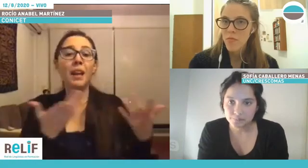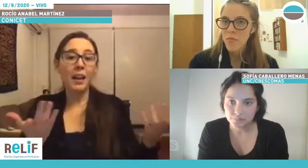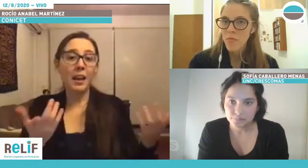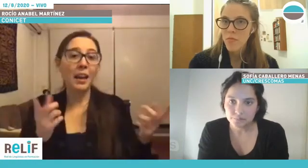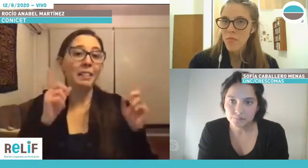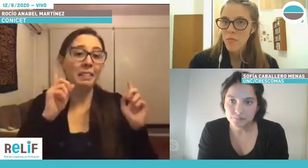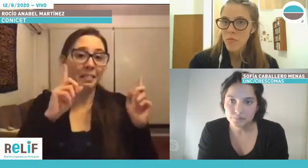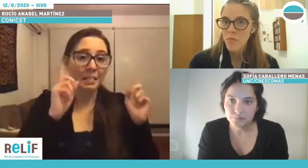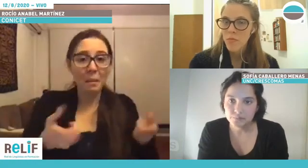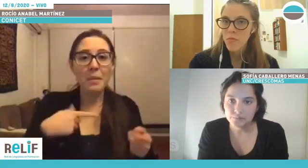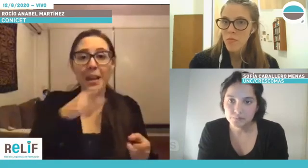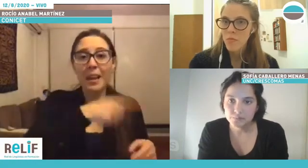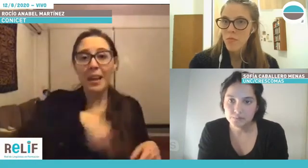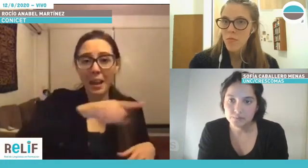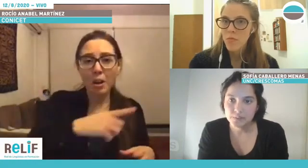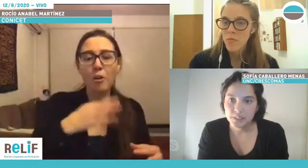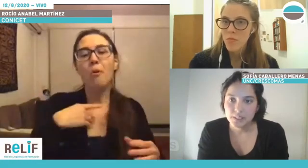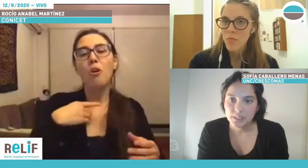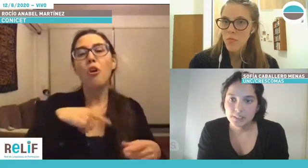continúa.